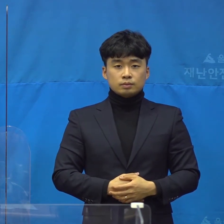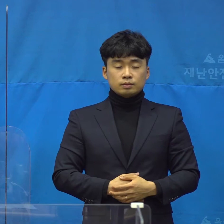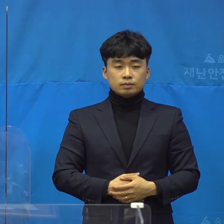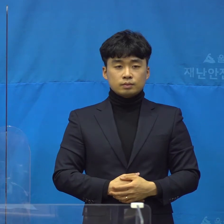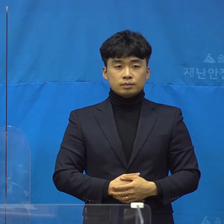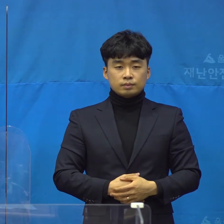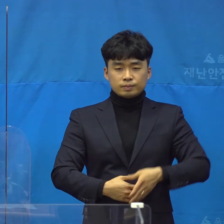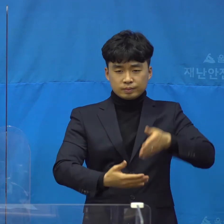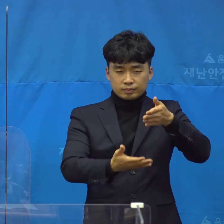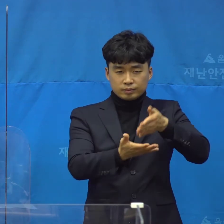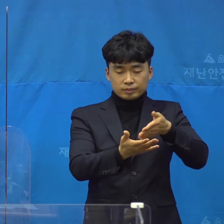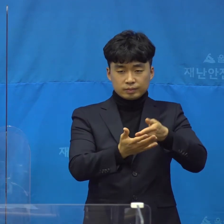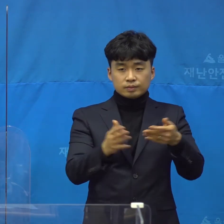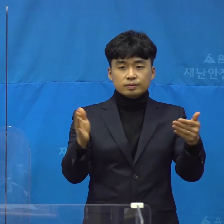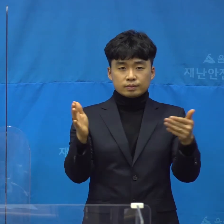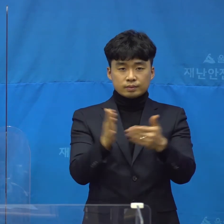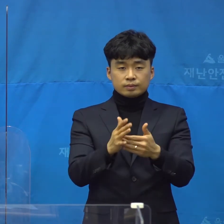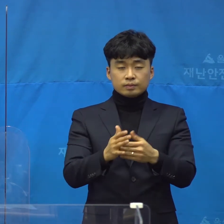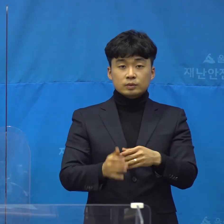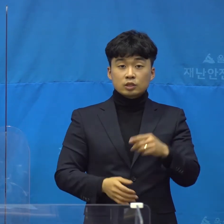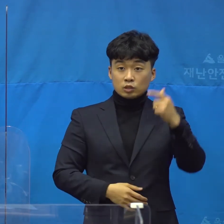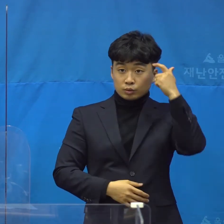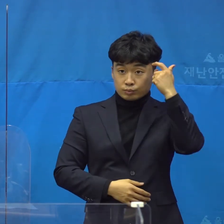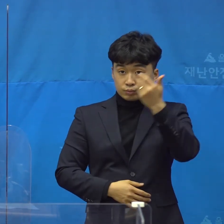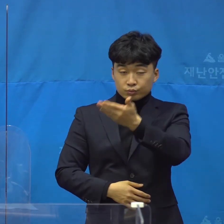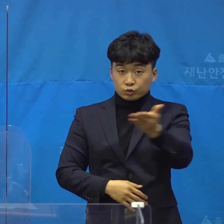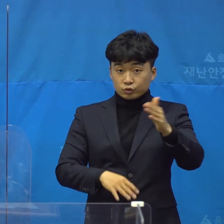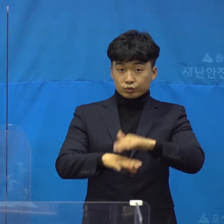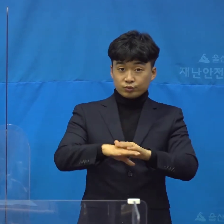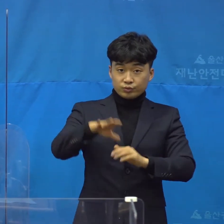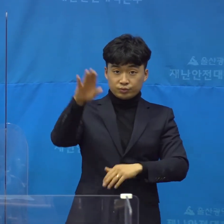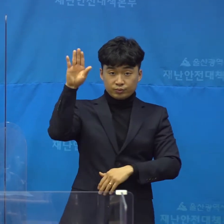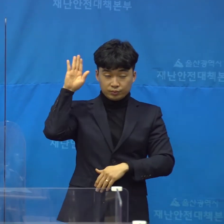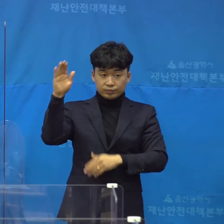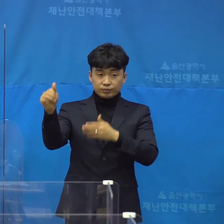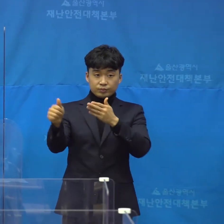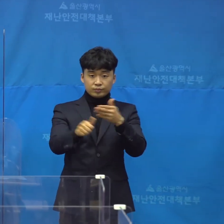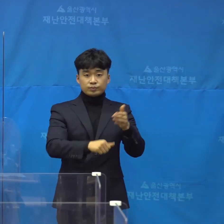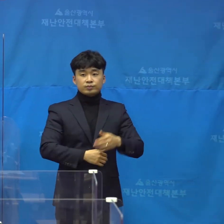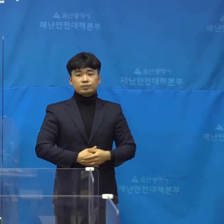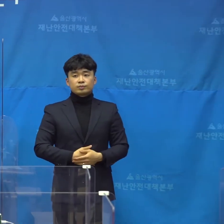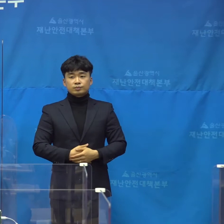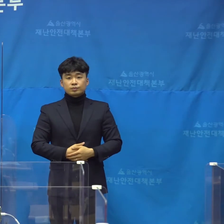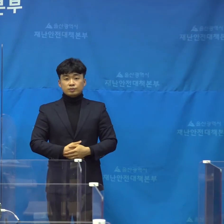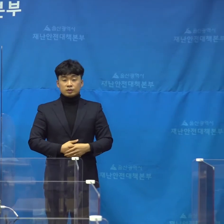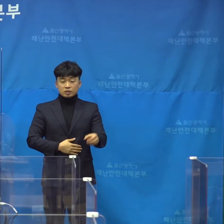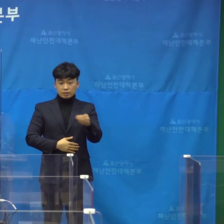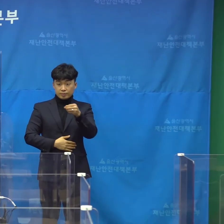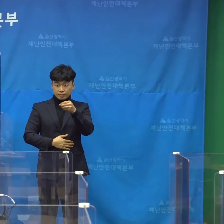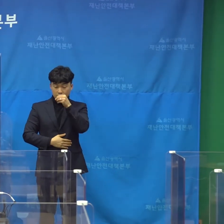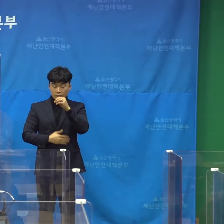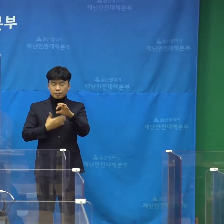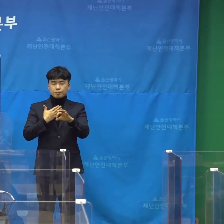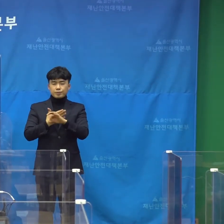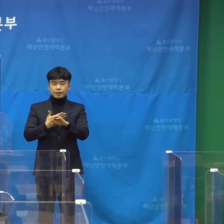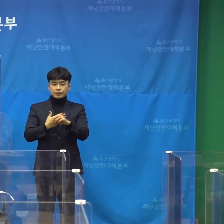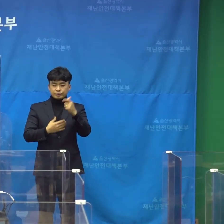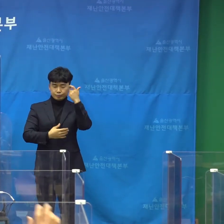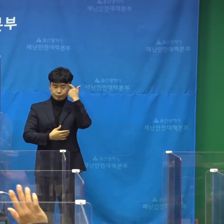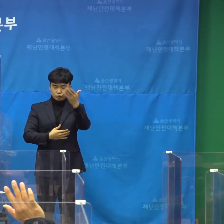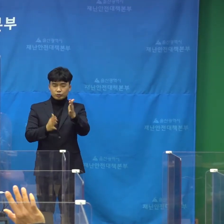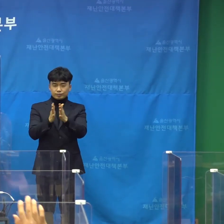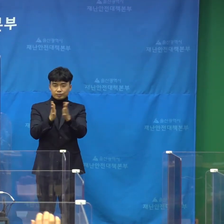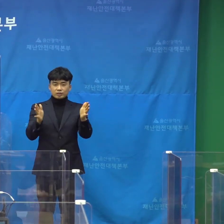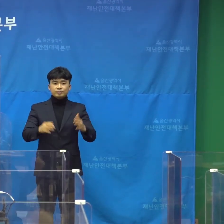이상 브리핑을 마치겠습니다. 질의사항 있으시면 손을 들어주시고 마이크를 건네받으시면 소속과 이름을 밝히시고 질의해